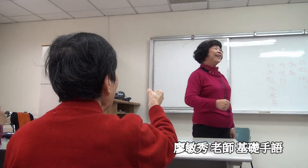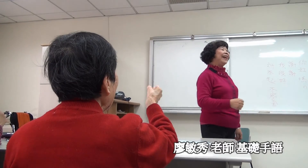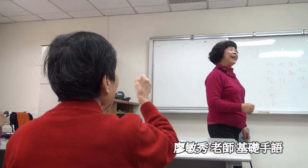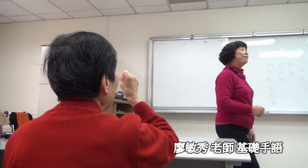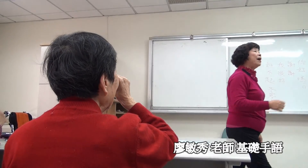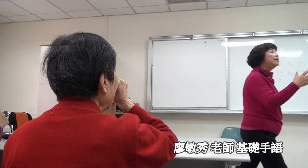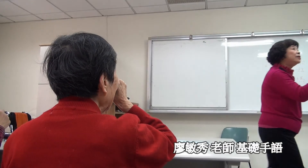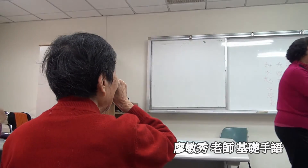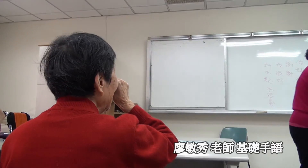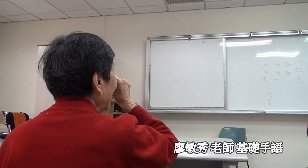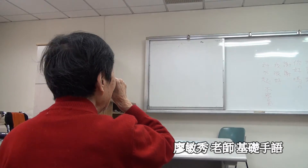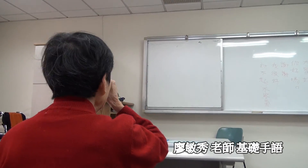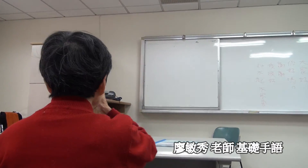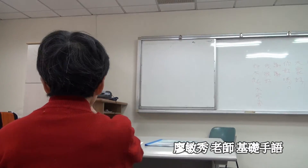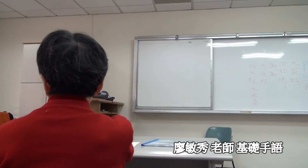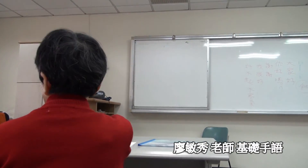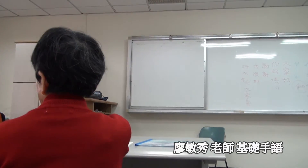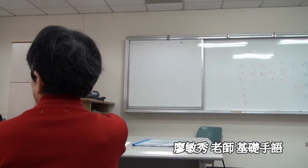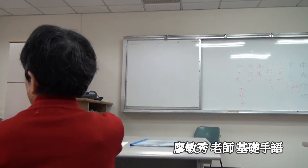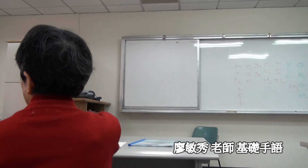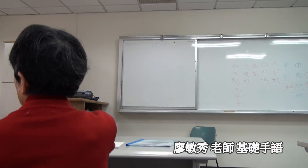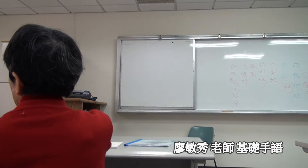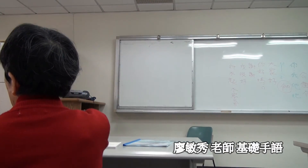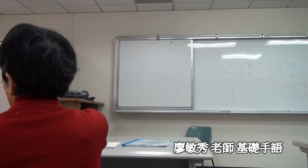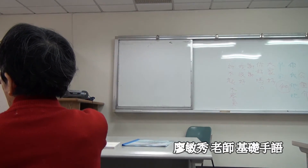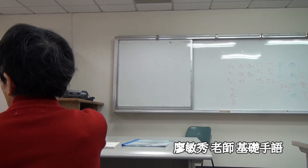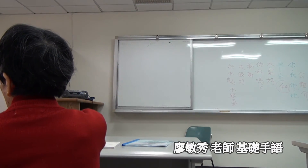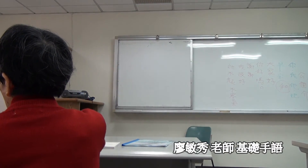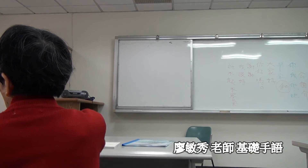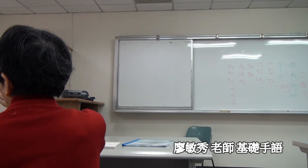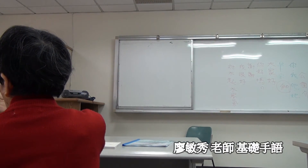对，妈就是要问一下，你有课不？